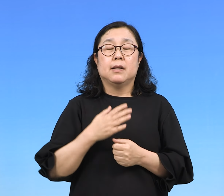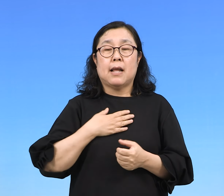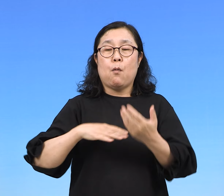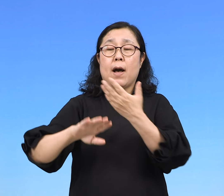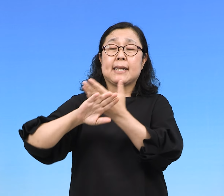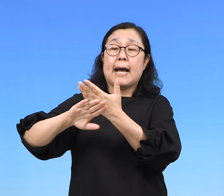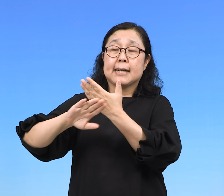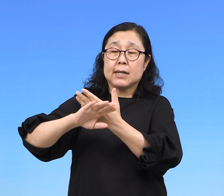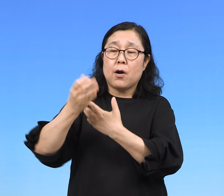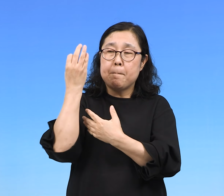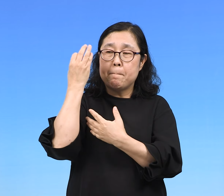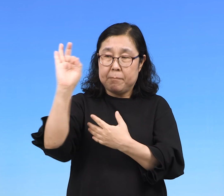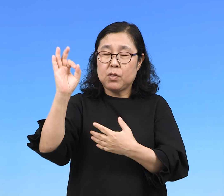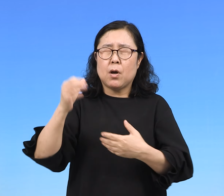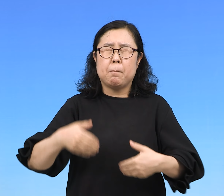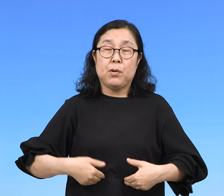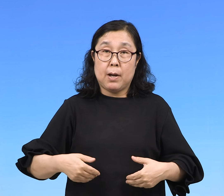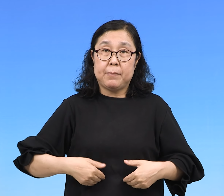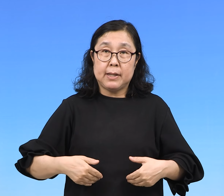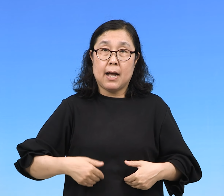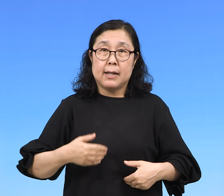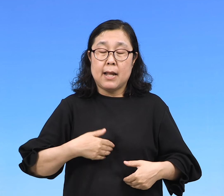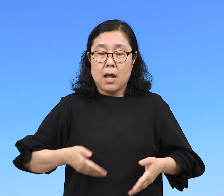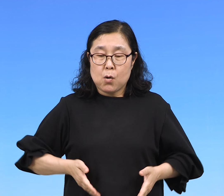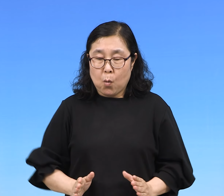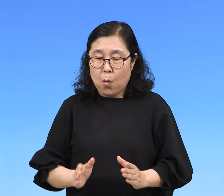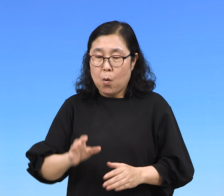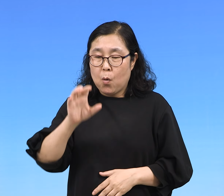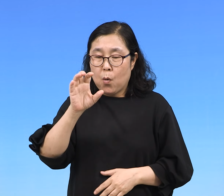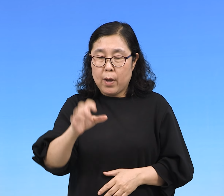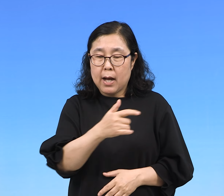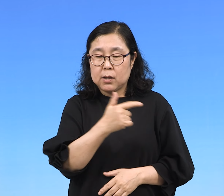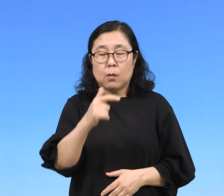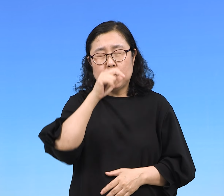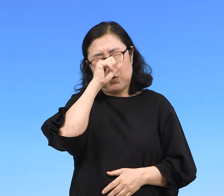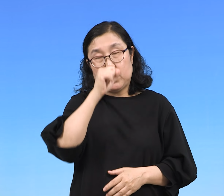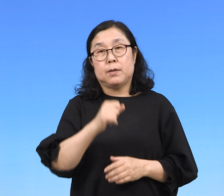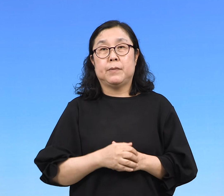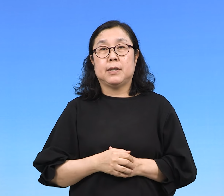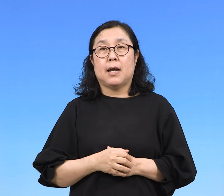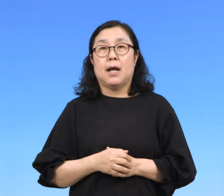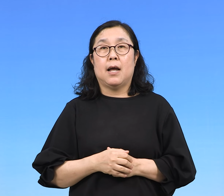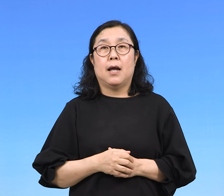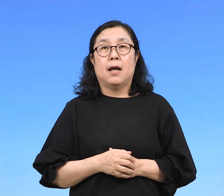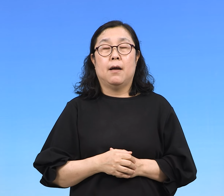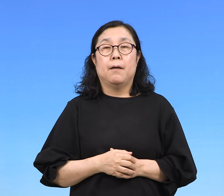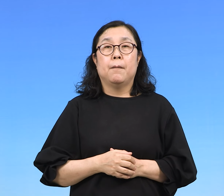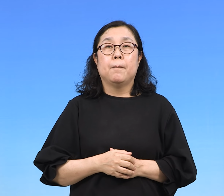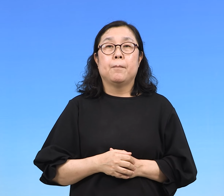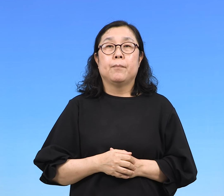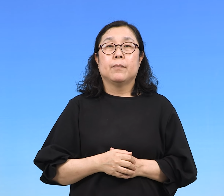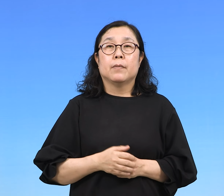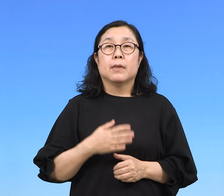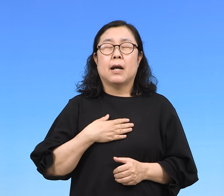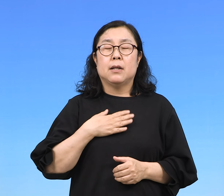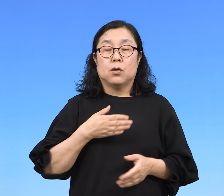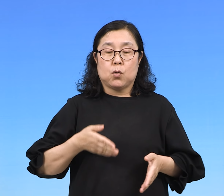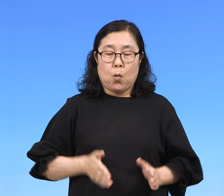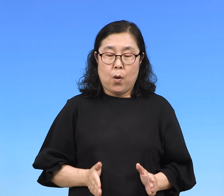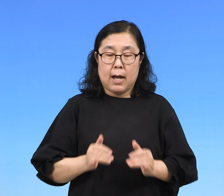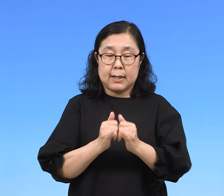인정하고. 저는 내 고향이 난 너무 좋은 사람이에요. 시간이 갈수록 고향이 그리워지고 고향의 친구들이 그립고